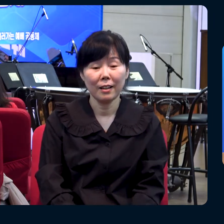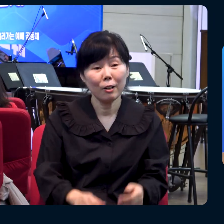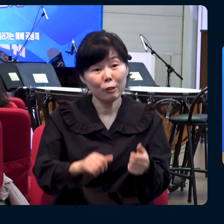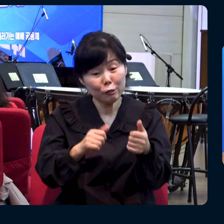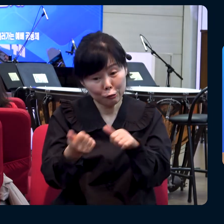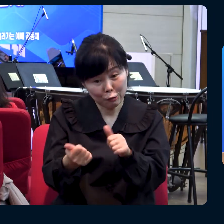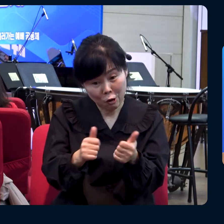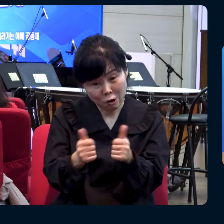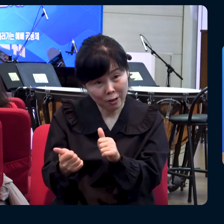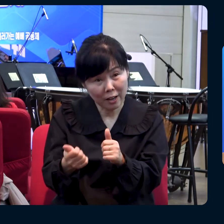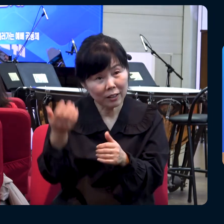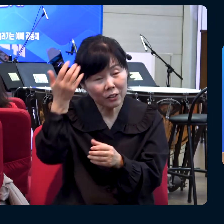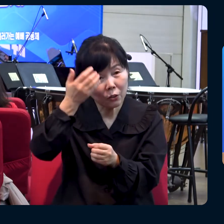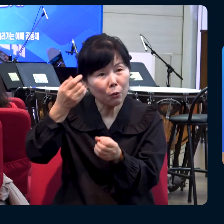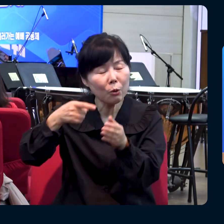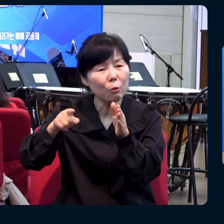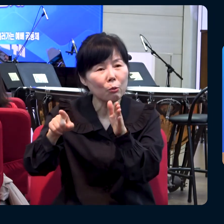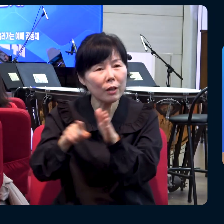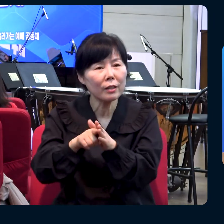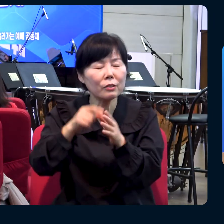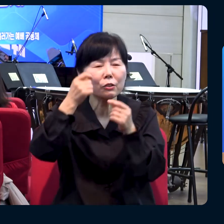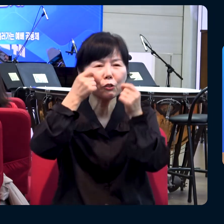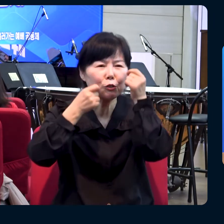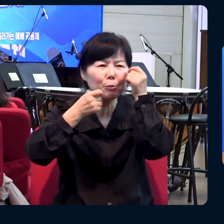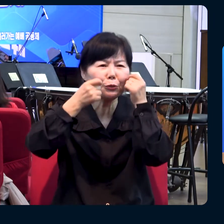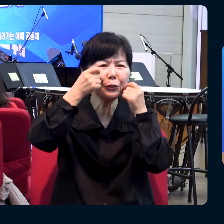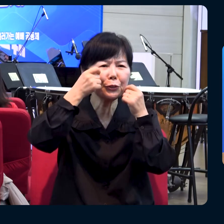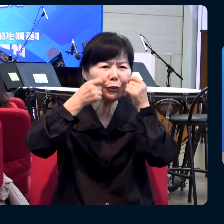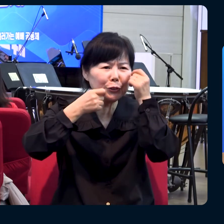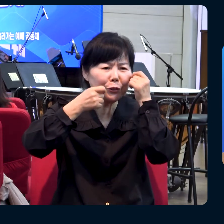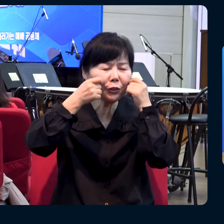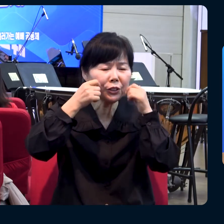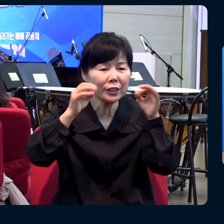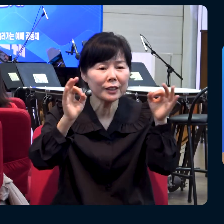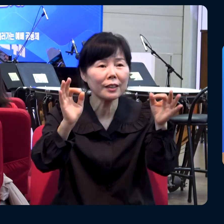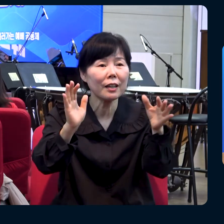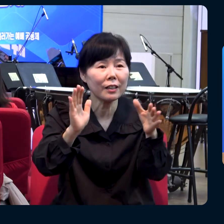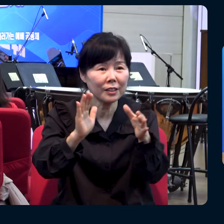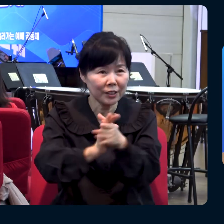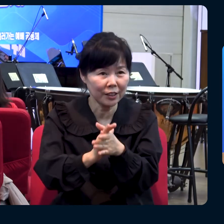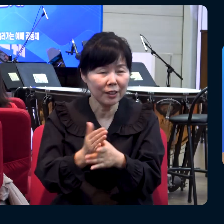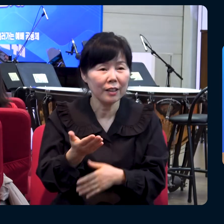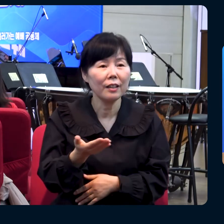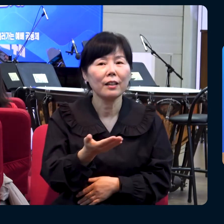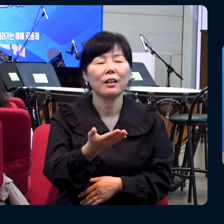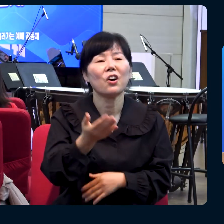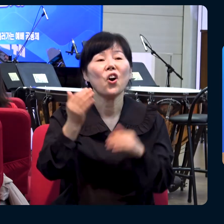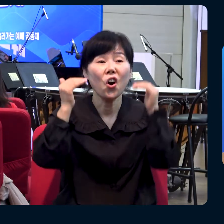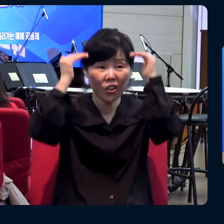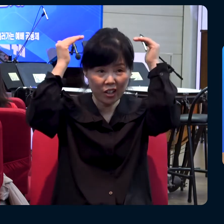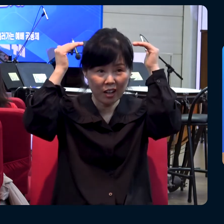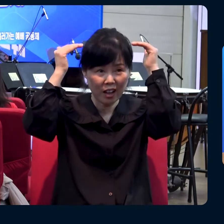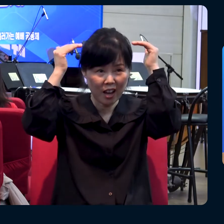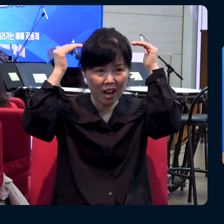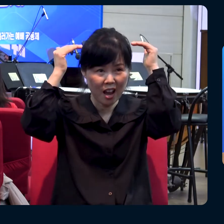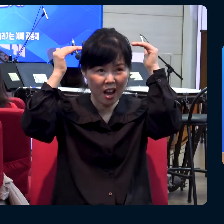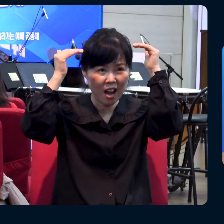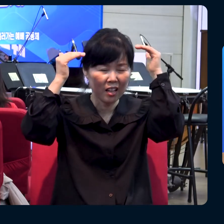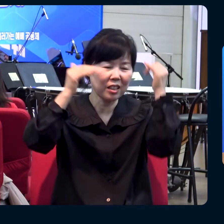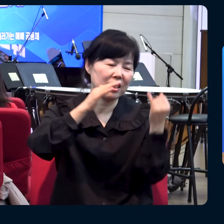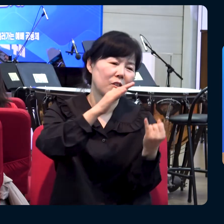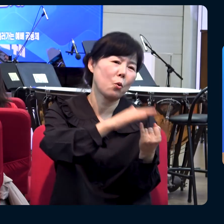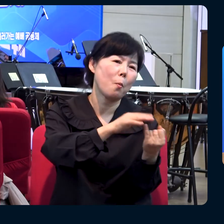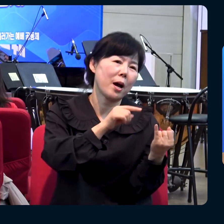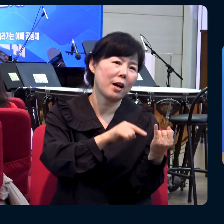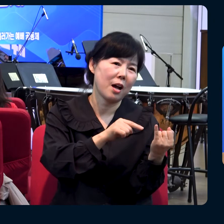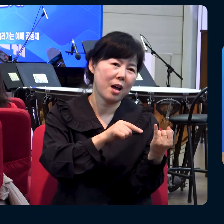죽어가는 영혼을 위해 눈물을 잃어버린 어른들에게 눈물을 가르쳐준 아이가 너무 고마워서